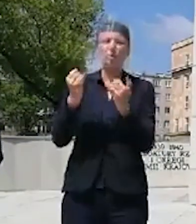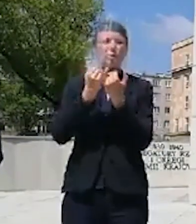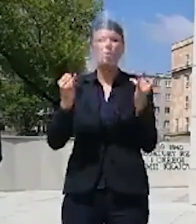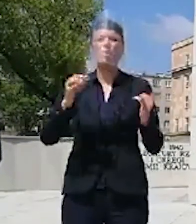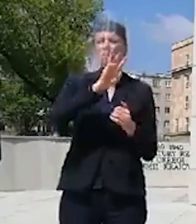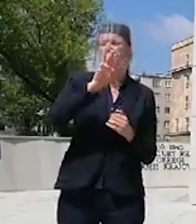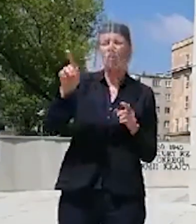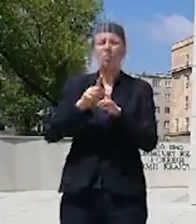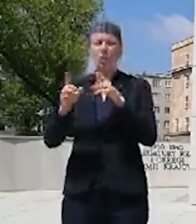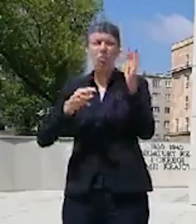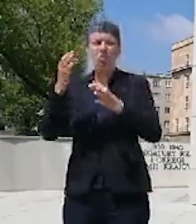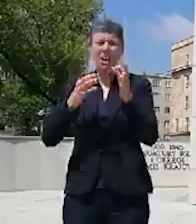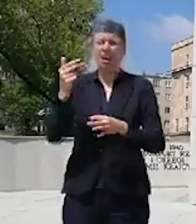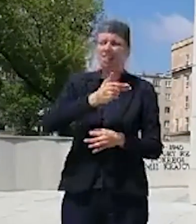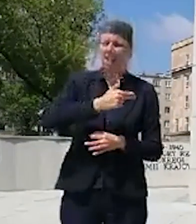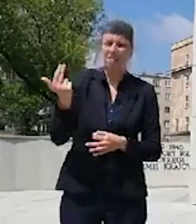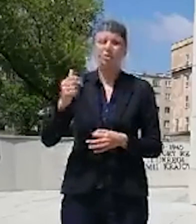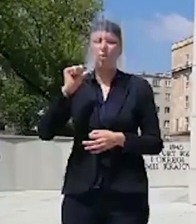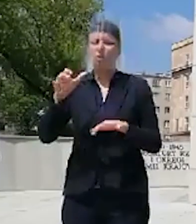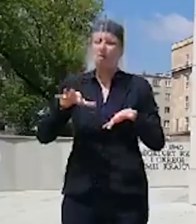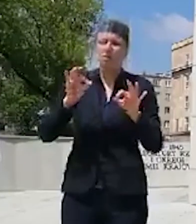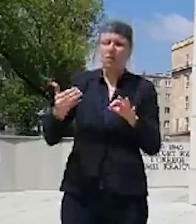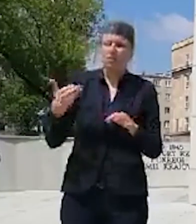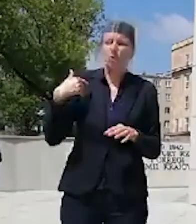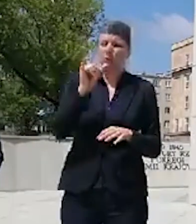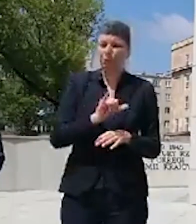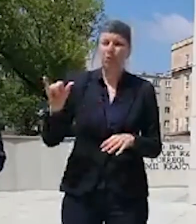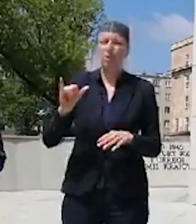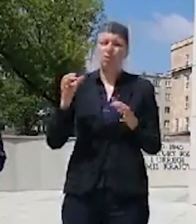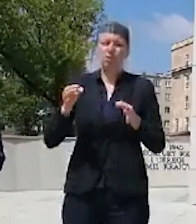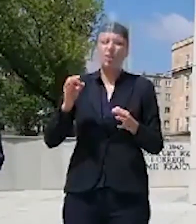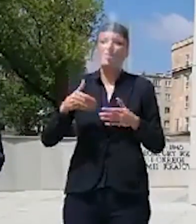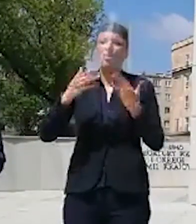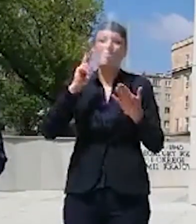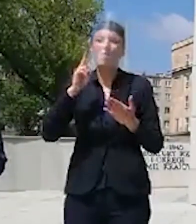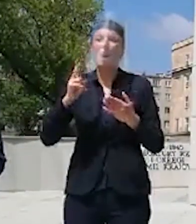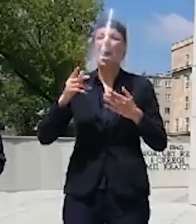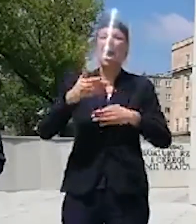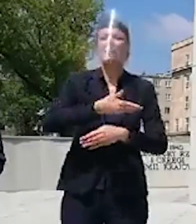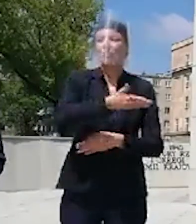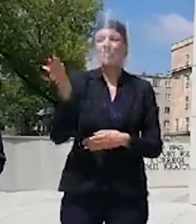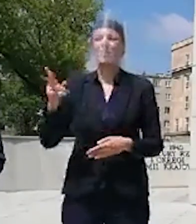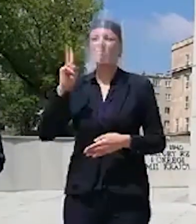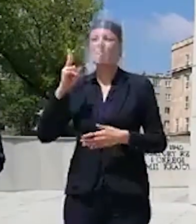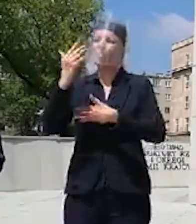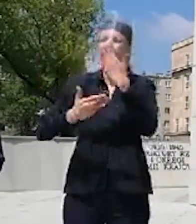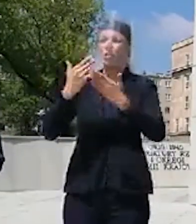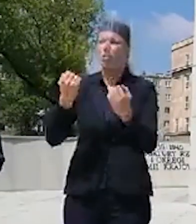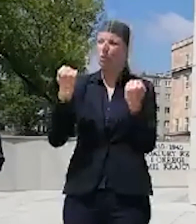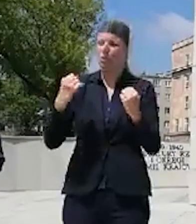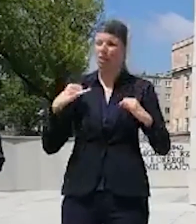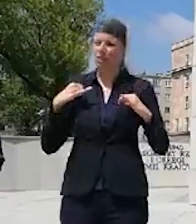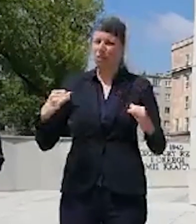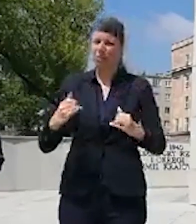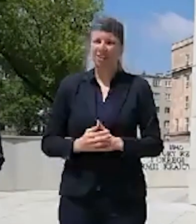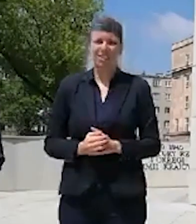o tym mówimy, wspieramy, towarzyszymy i najgoręcej życzymy wszystkim mamom siły i takiego głębokiego przekonania, że